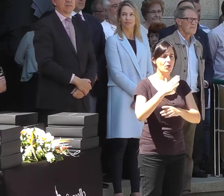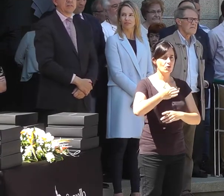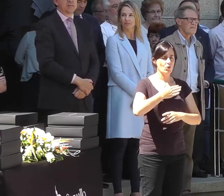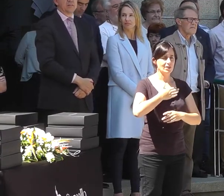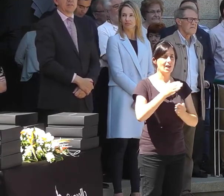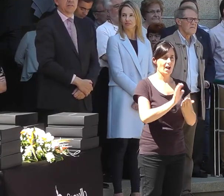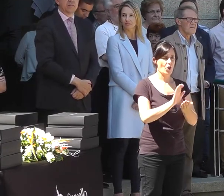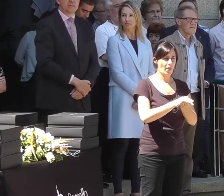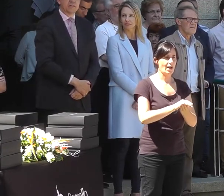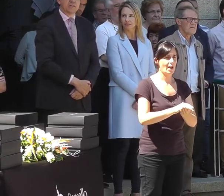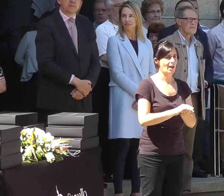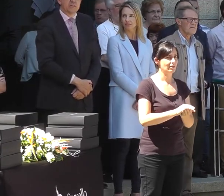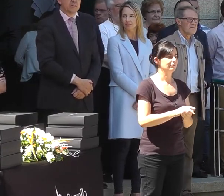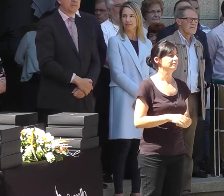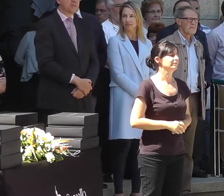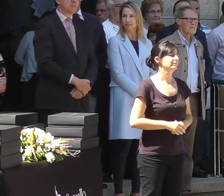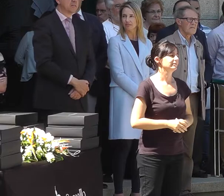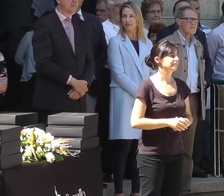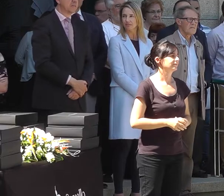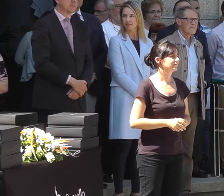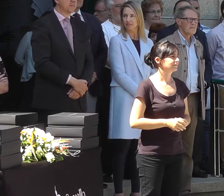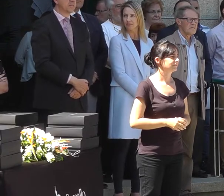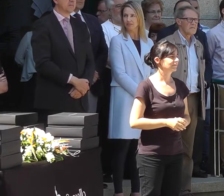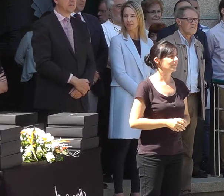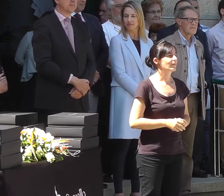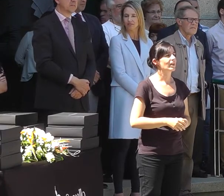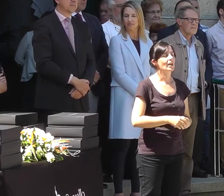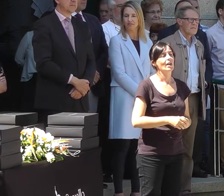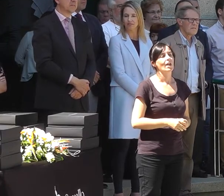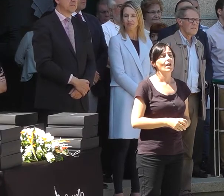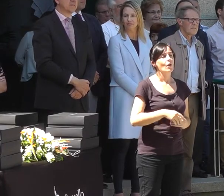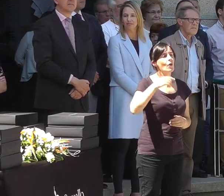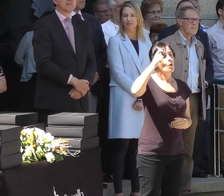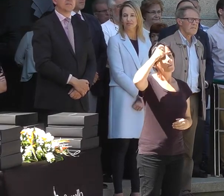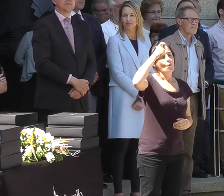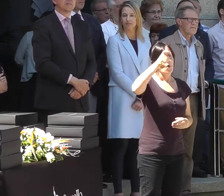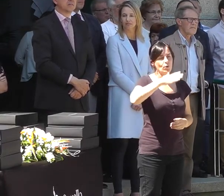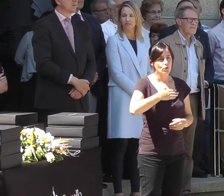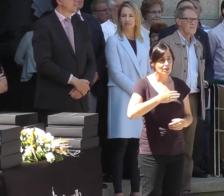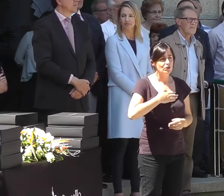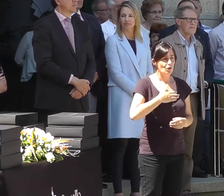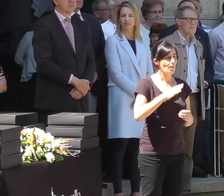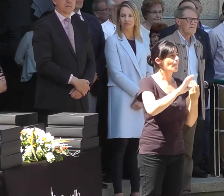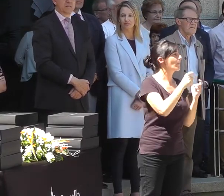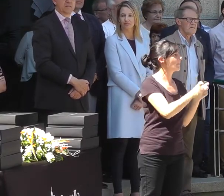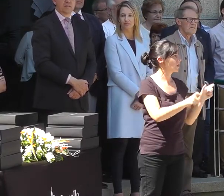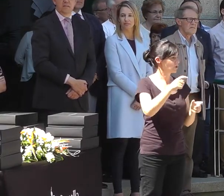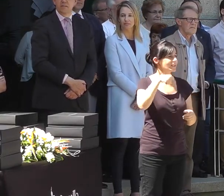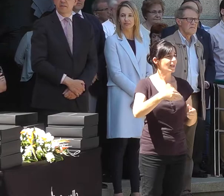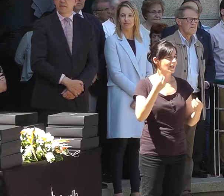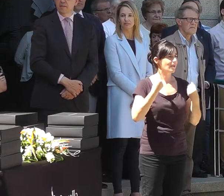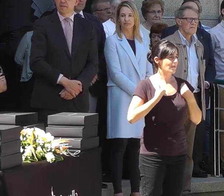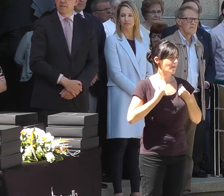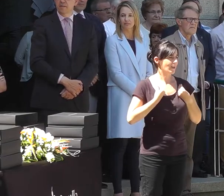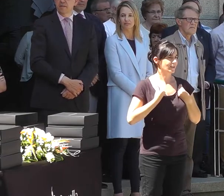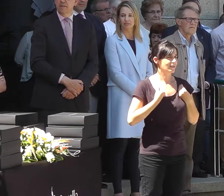vila e das nosas xentes. A nosa vila, as nosas xentes, o noso territorio, ben merecen ser reconhecidos